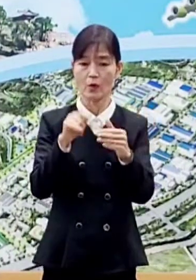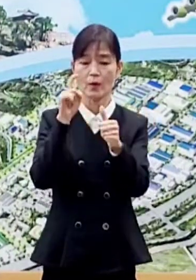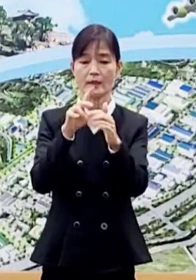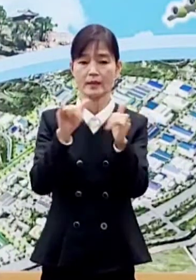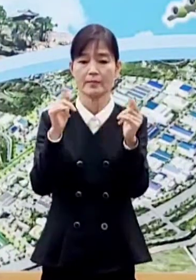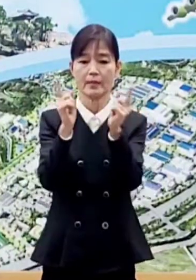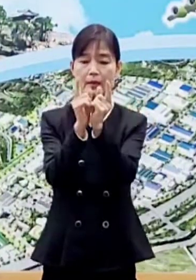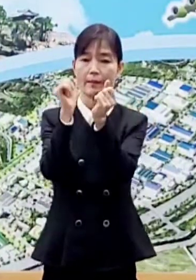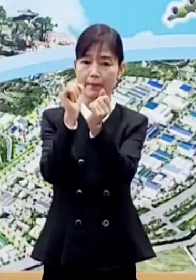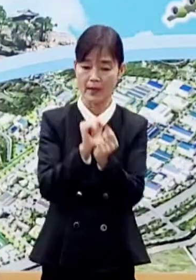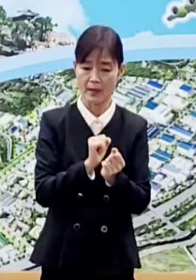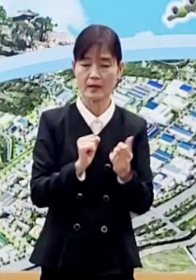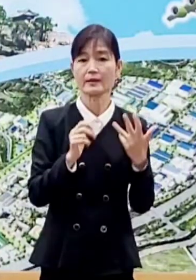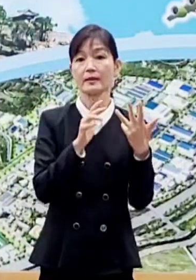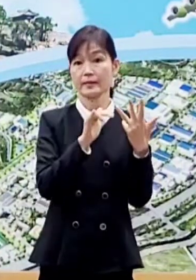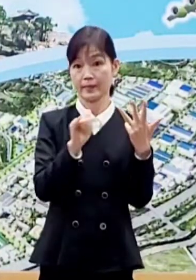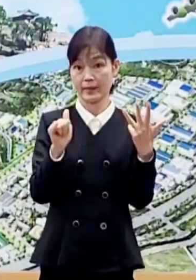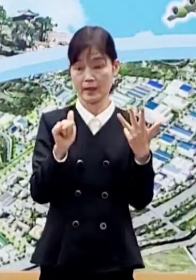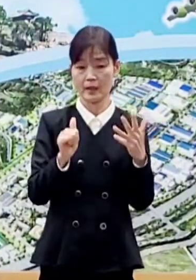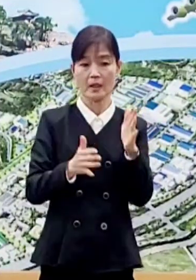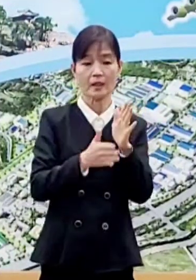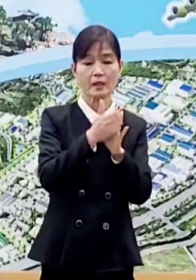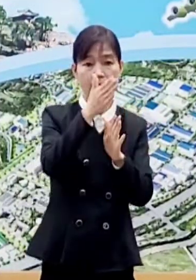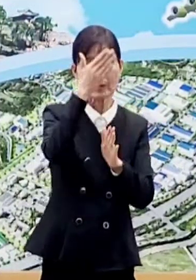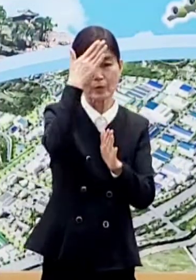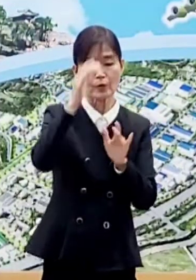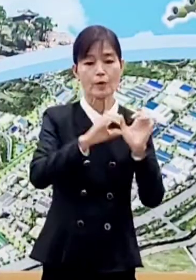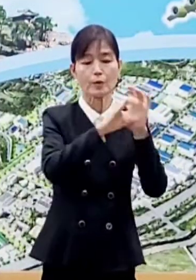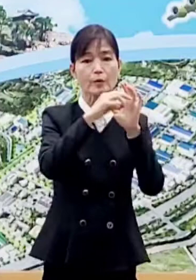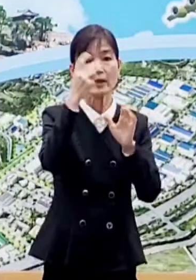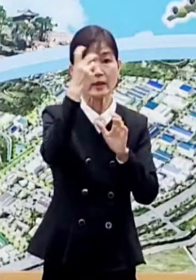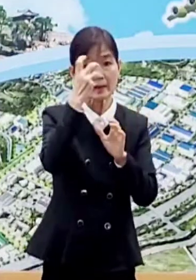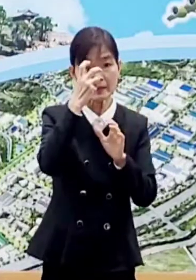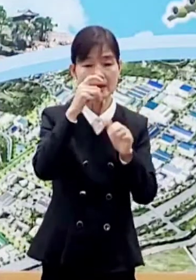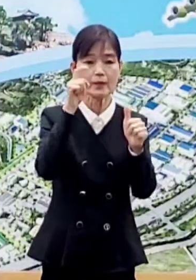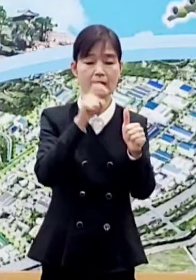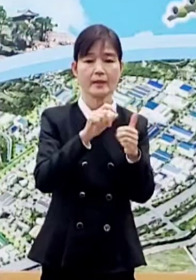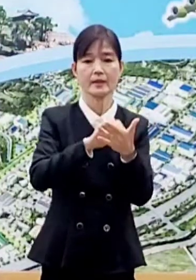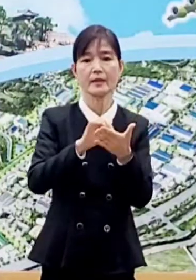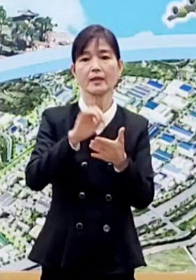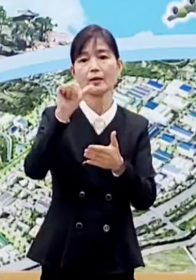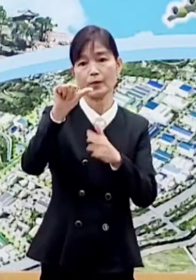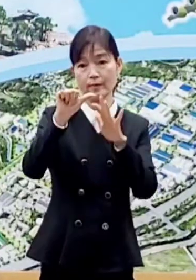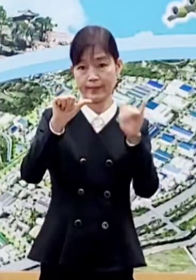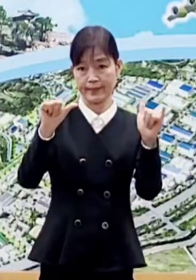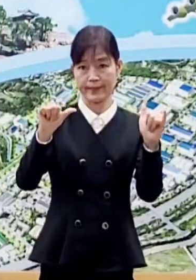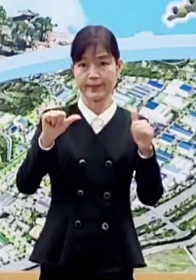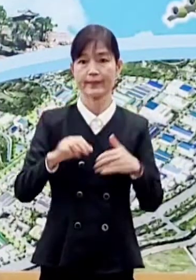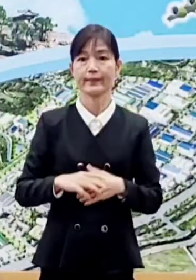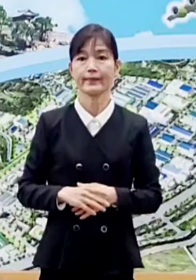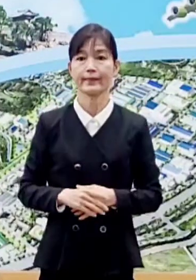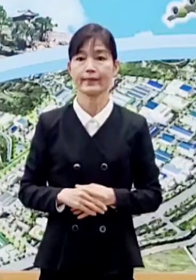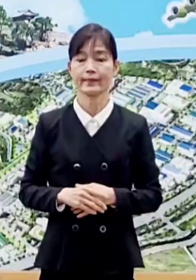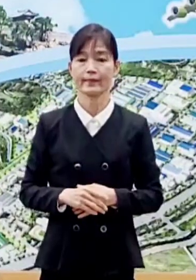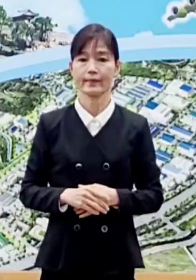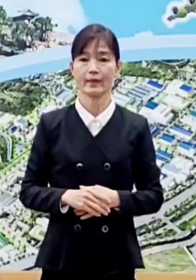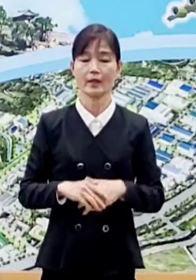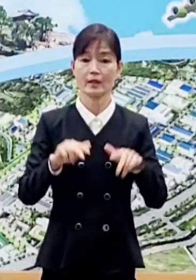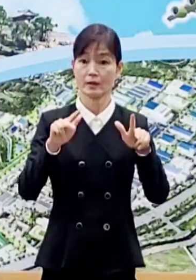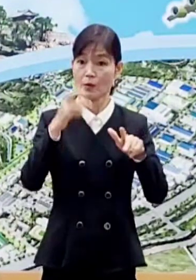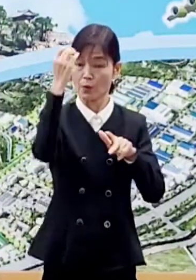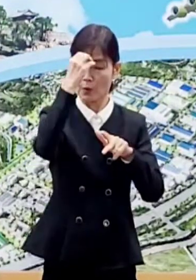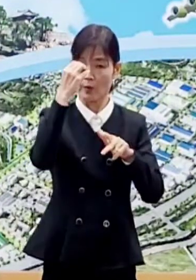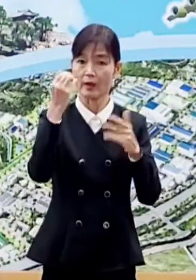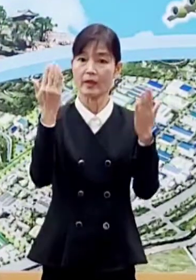기확진자의 접촉자 8명, 시민 무료 선제검사자 5명입니다. 먼저 관내